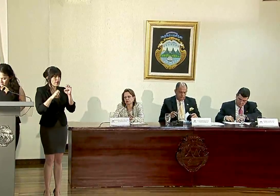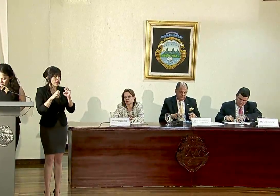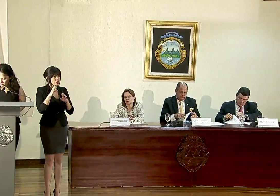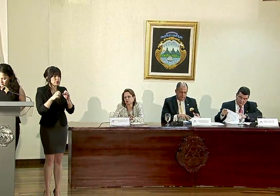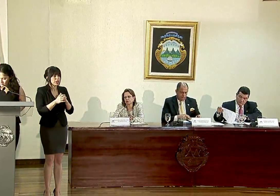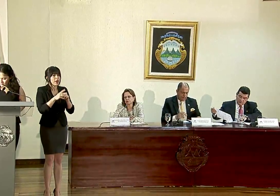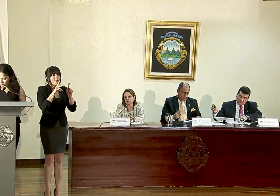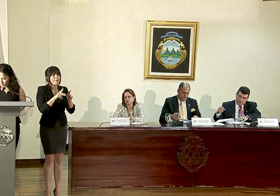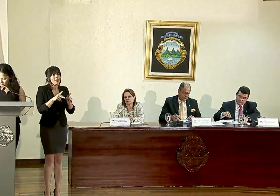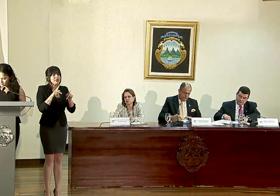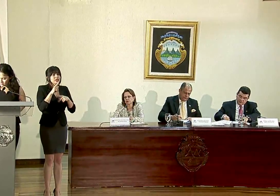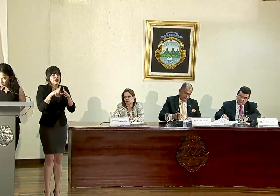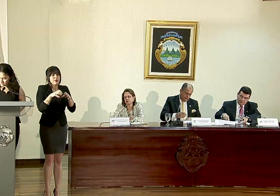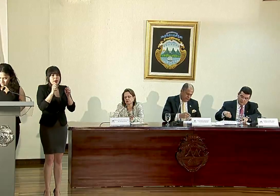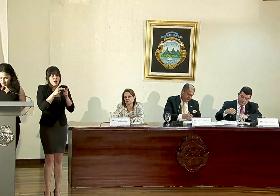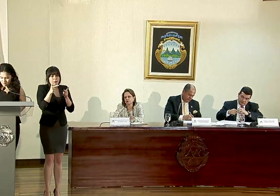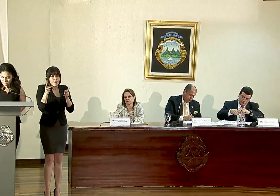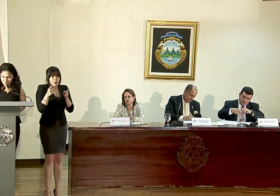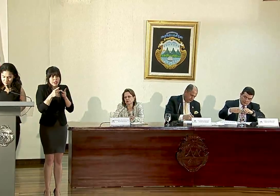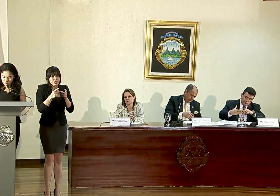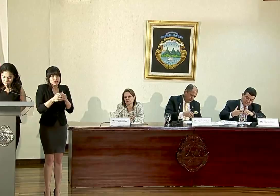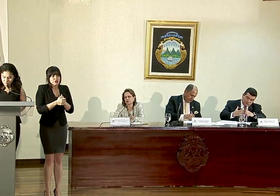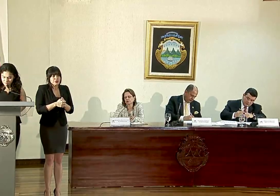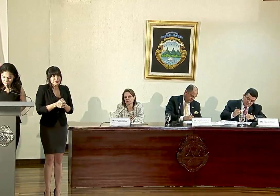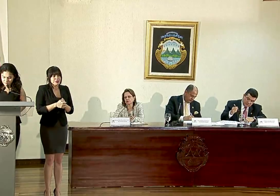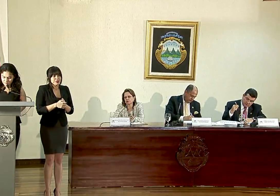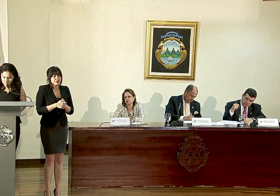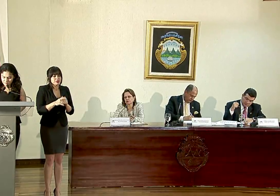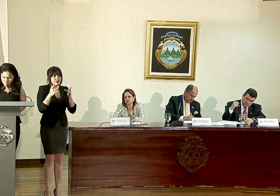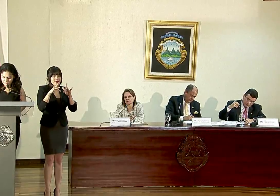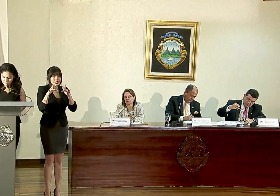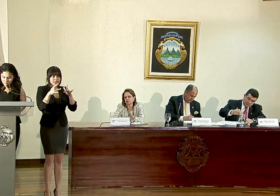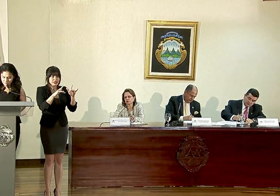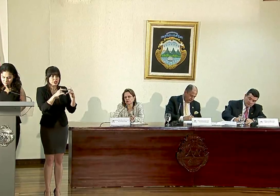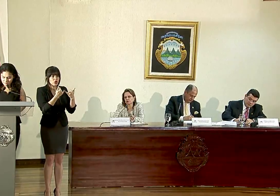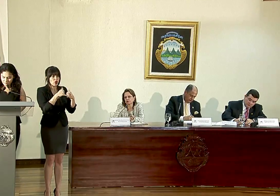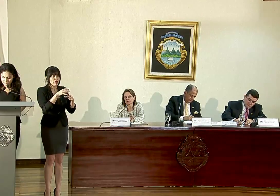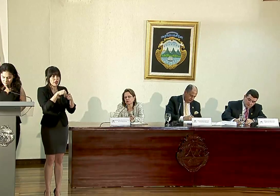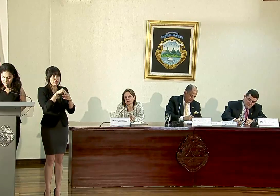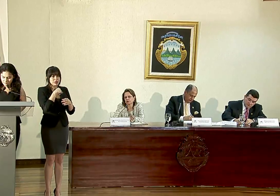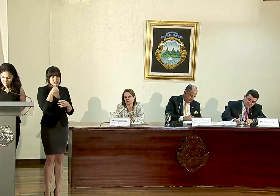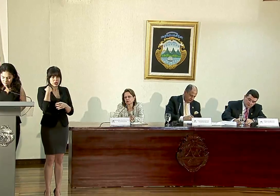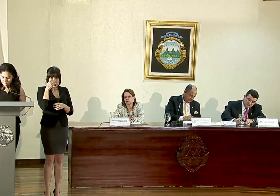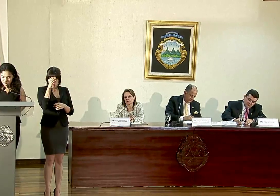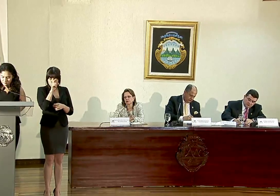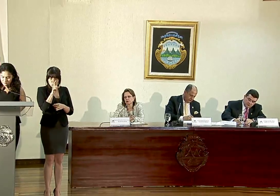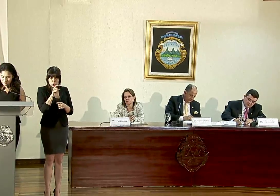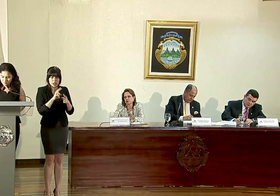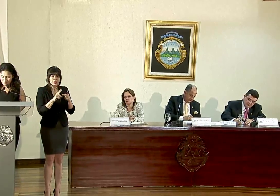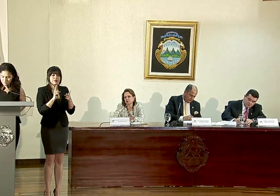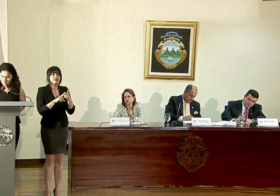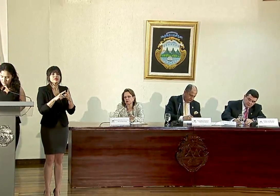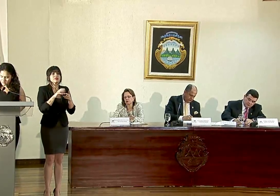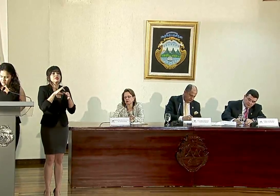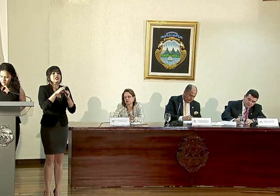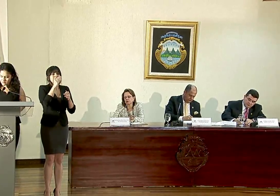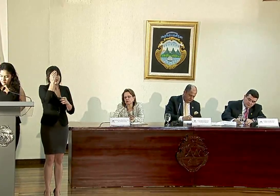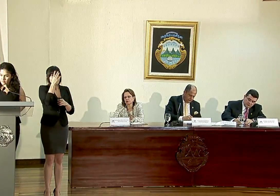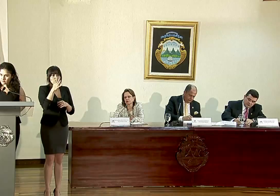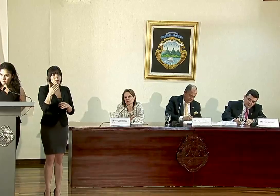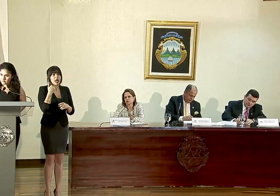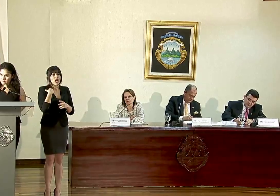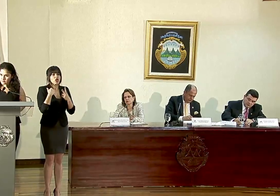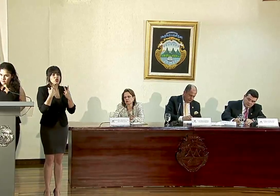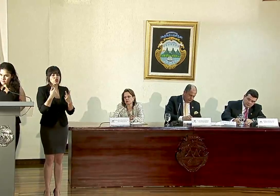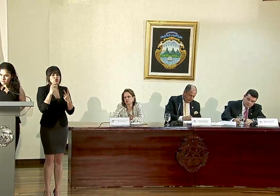de las personas que van a ocupar los puestos vacantes todavía en el ministerio de cultura y sobre el informe tengo